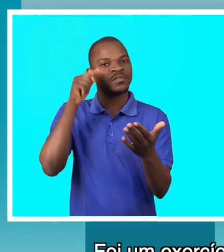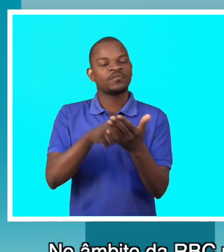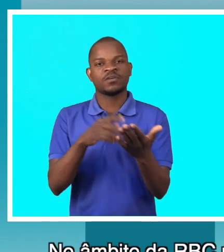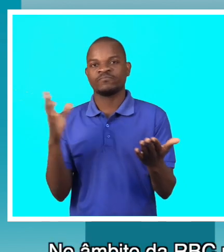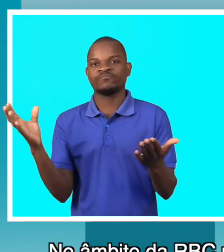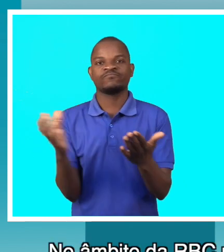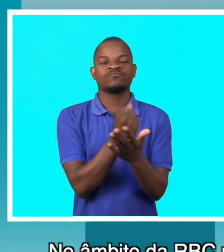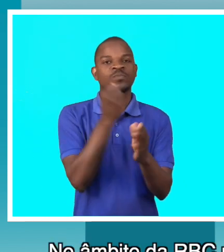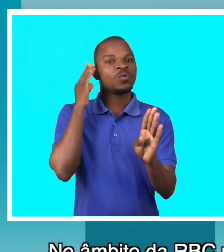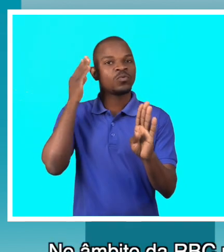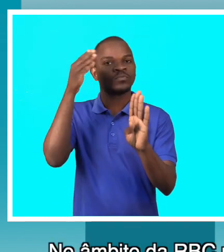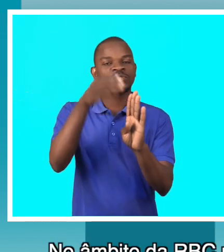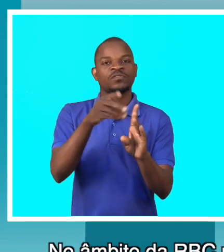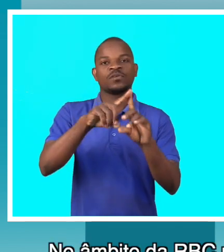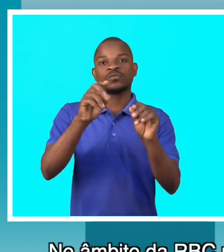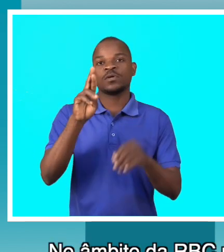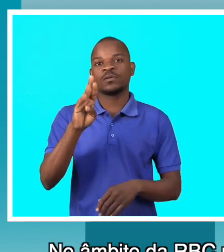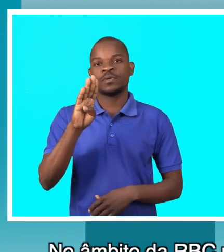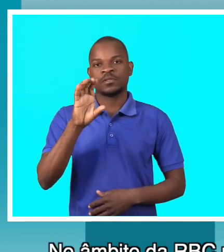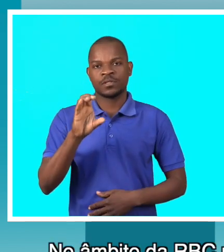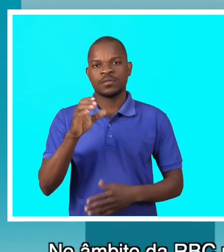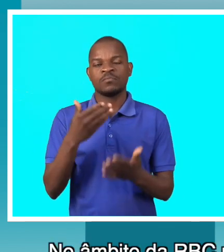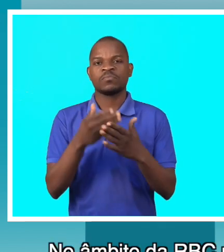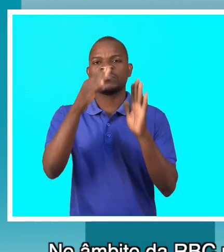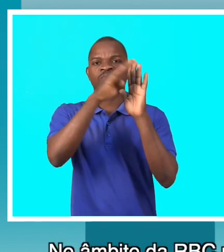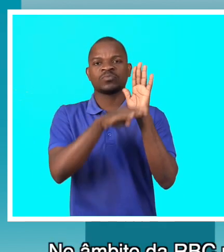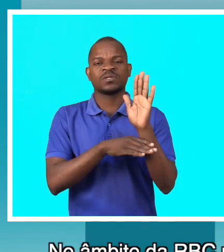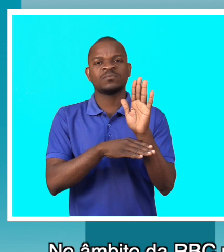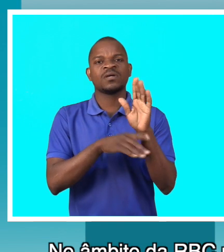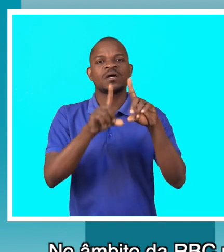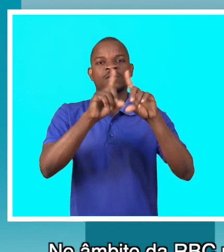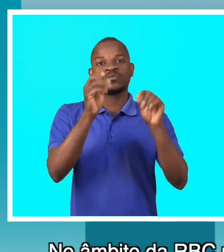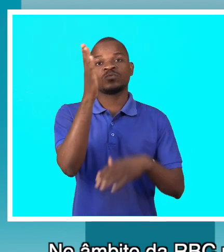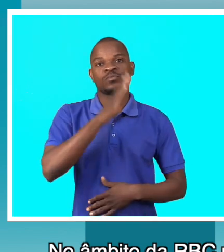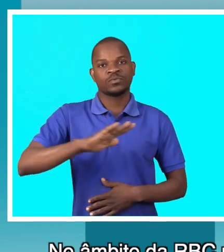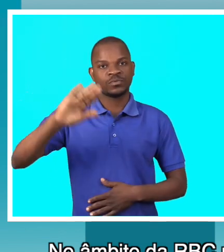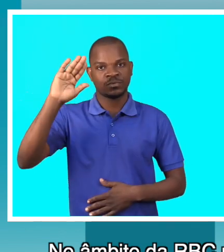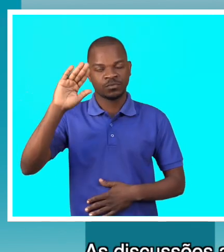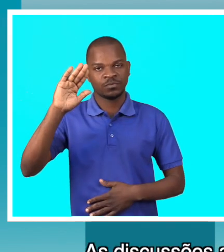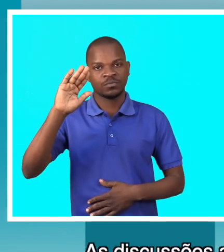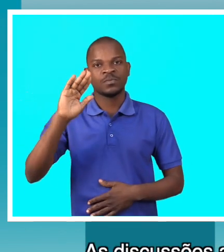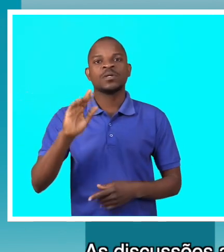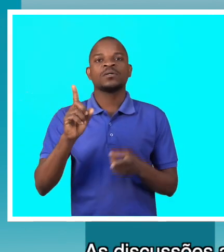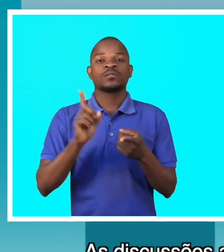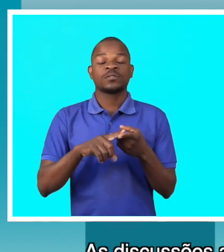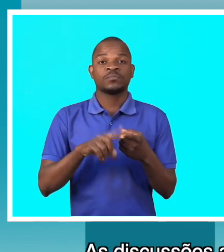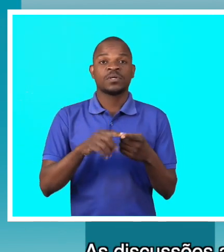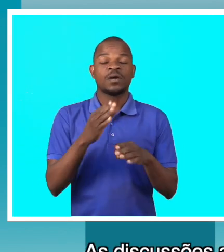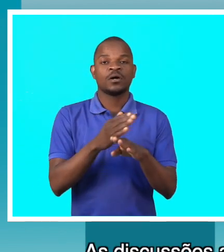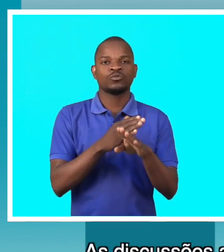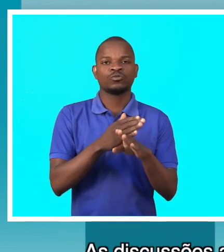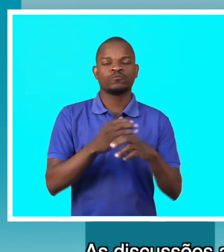desejamos no âmbito de RBC para que esse programa se torne um programa de fato nacional. As